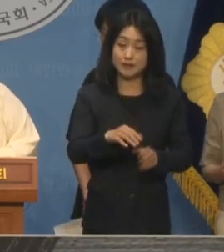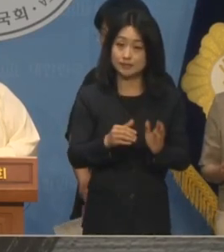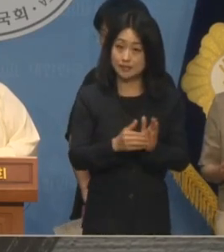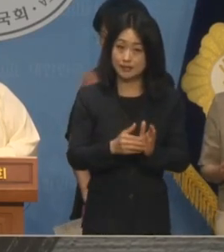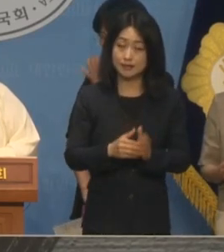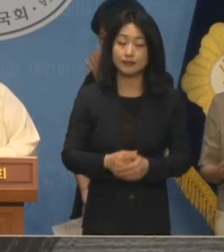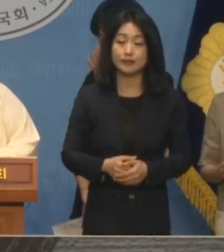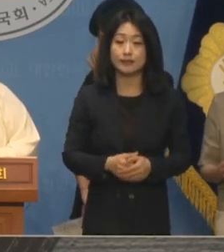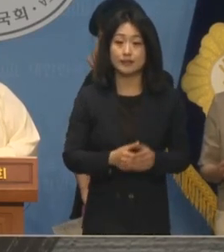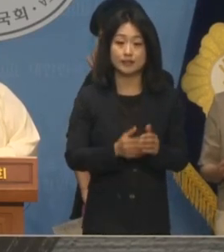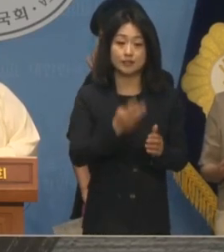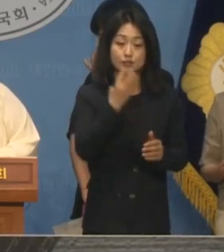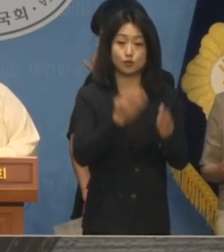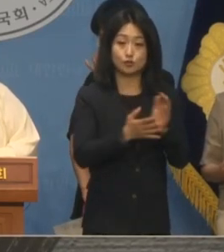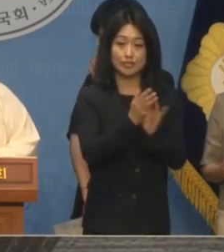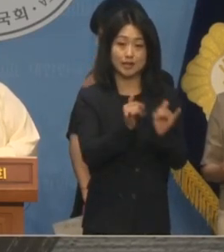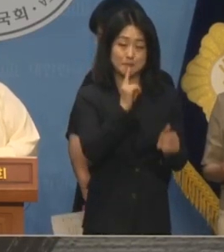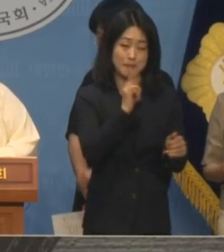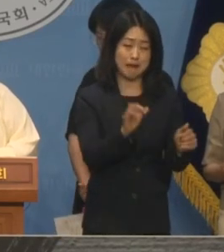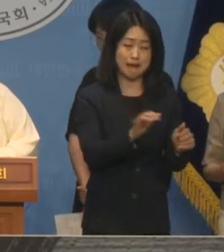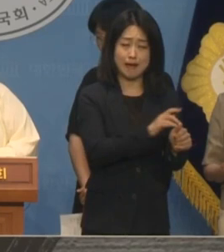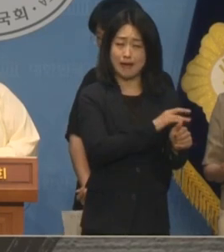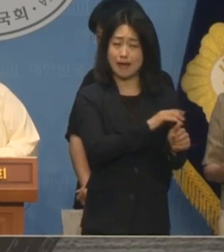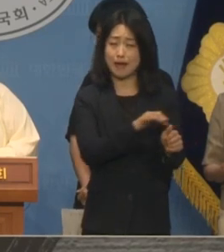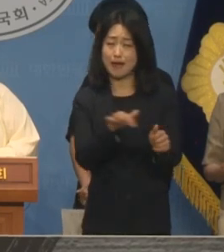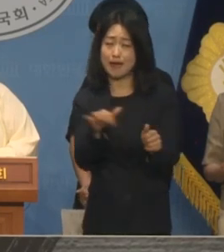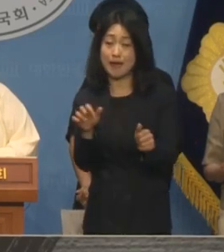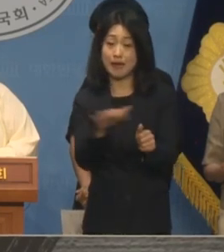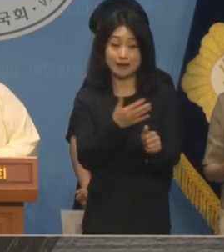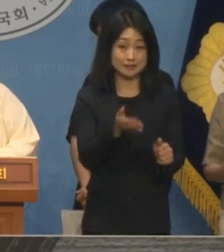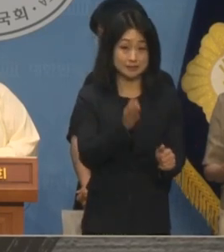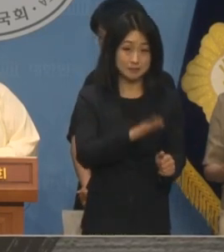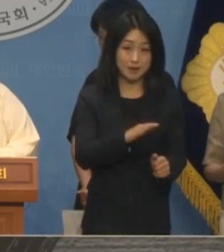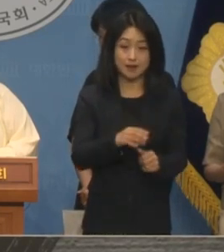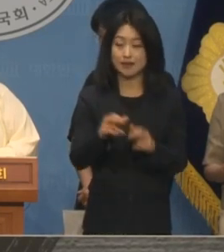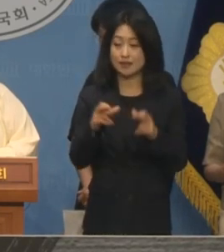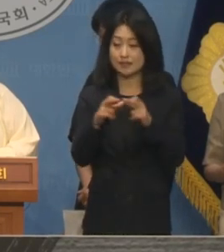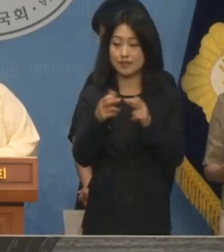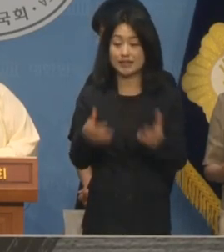시민들을 속이고 있습니다. 하지만 시설에 살아본